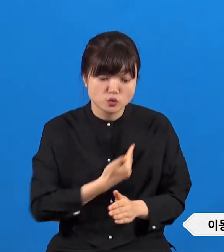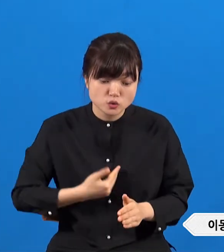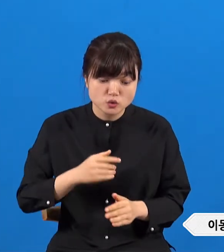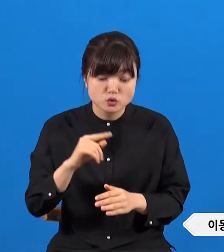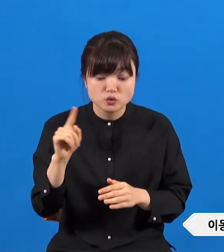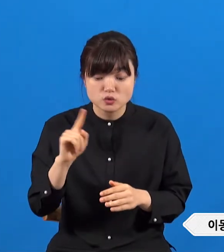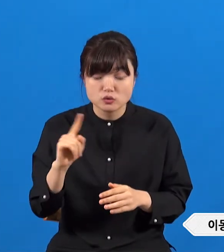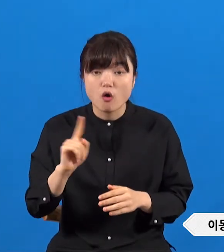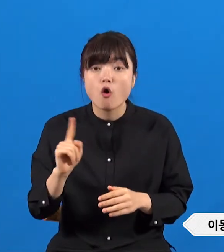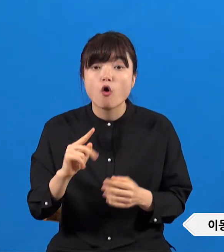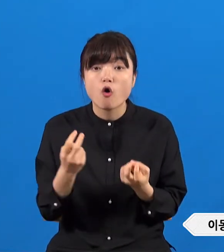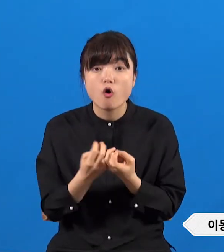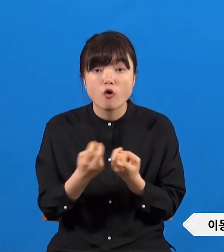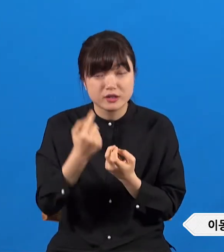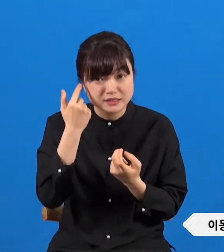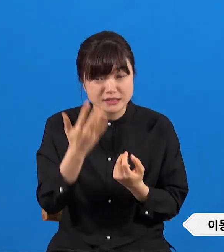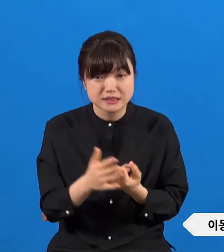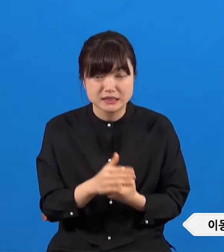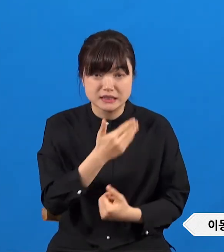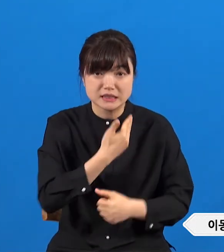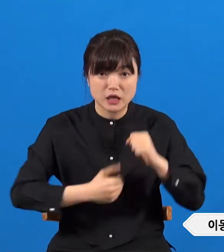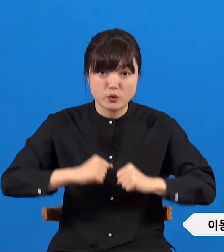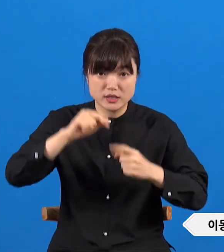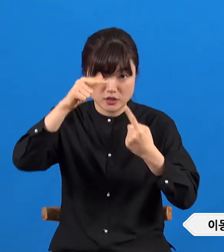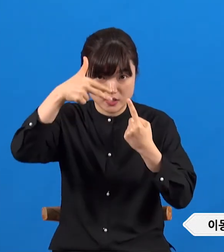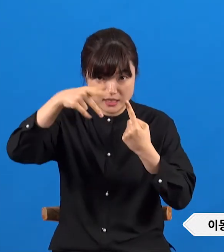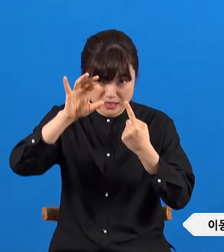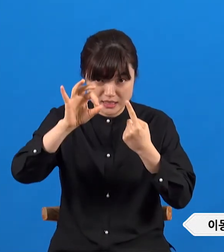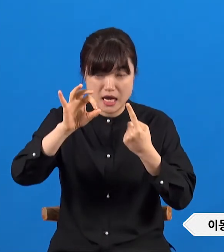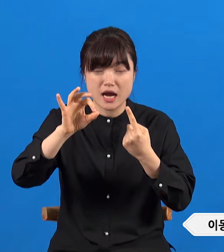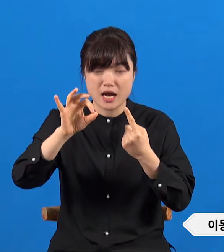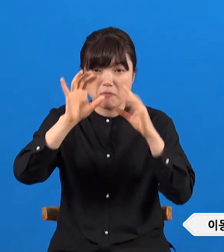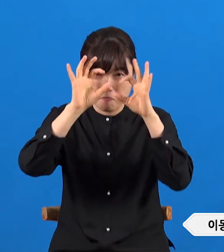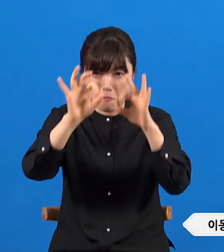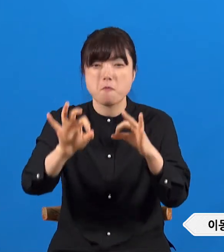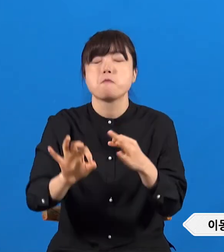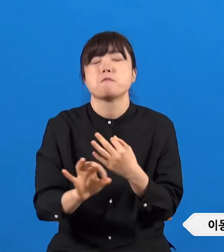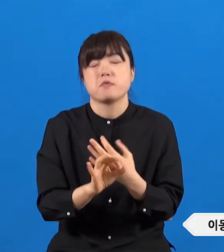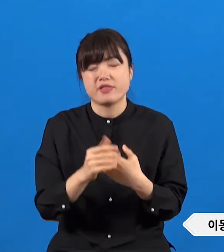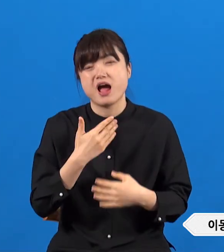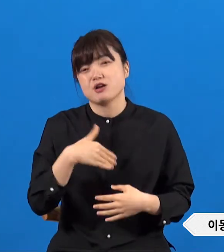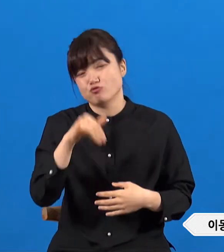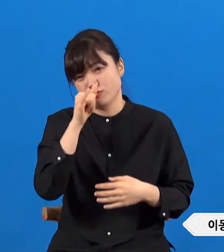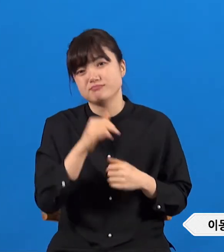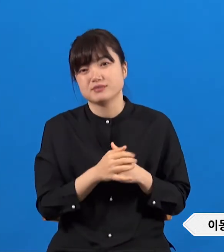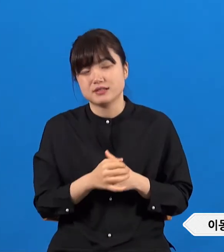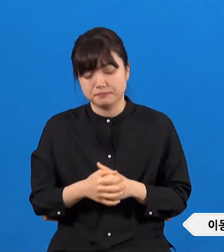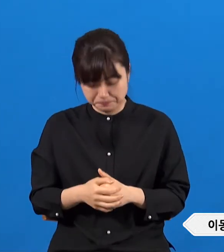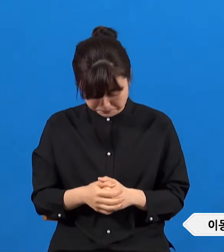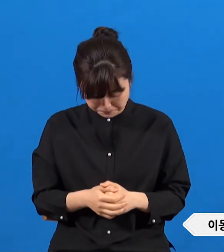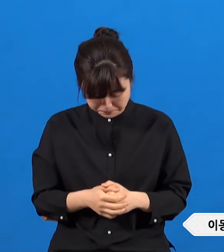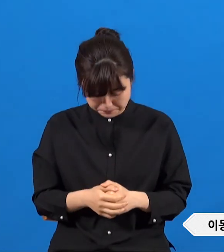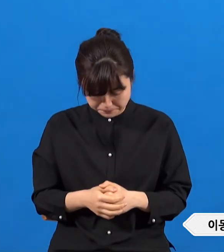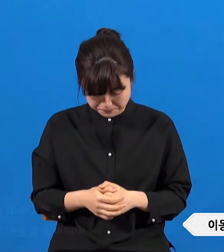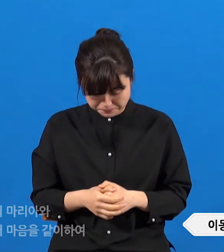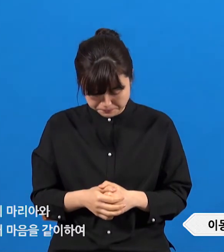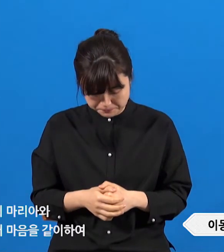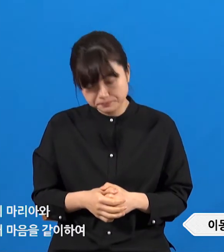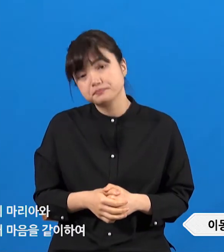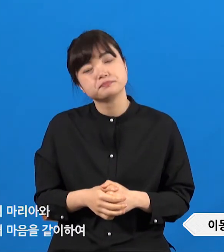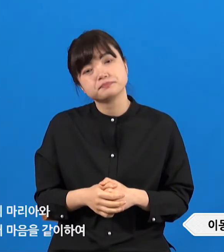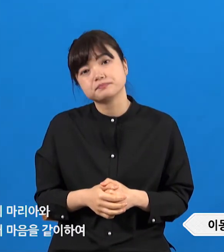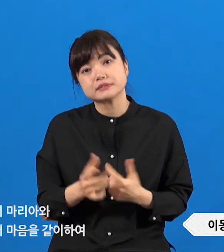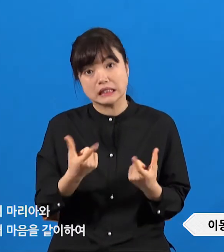어떻게 응답했습니까? 사도행전 1장 14절과 15절의 말씀을 통해서 그들의 응답의 모습을